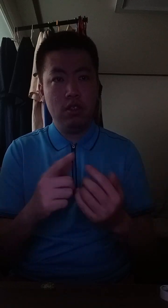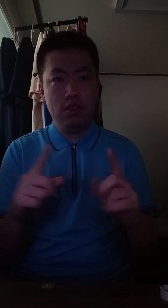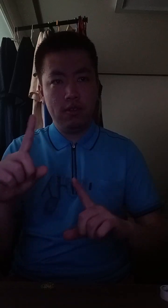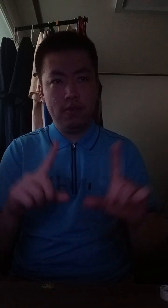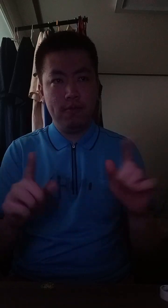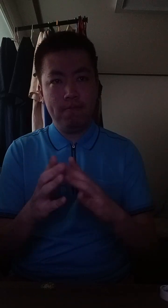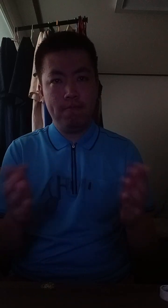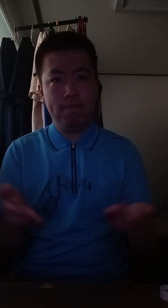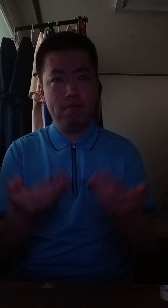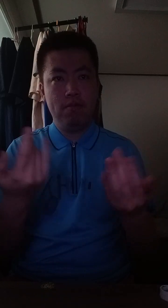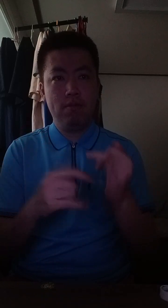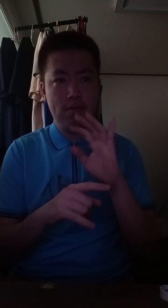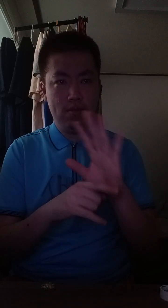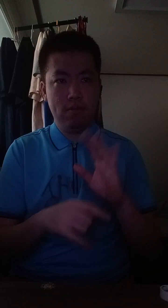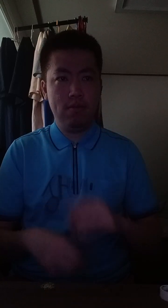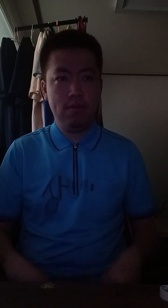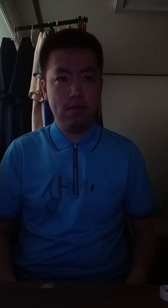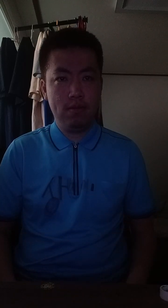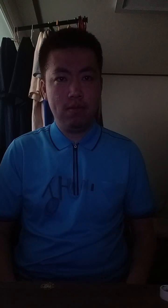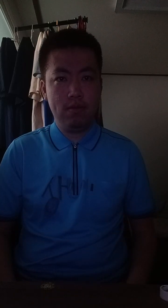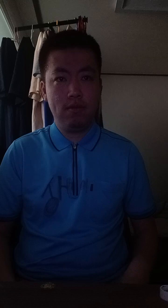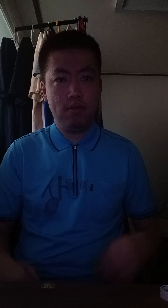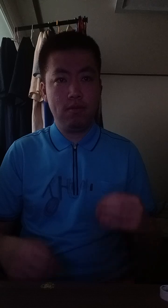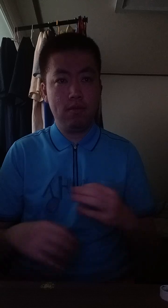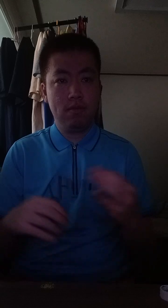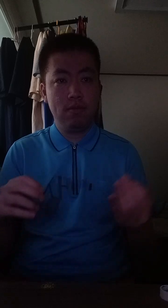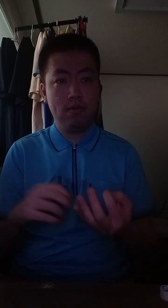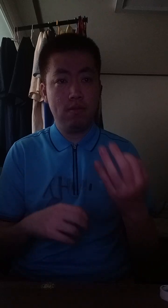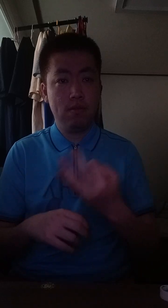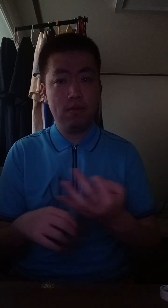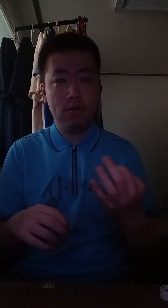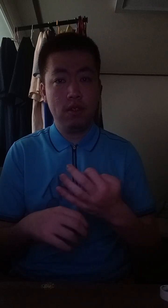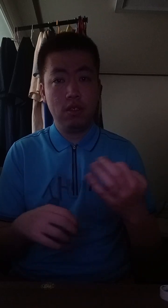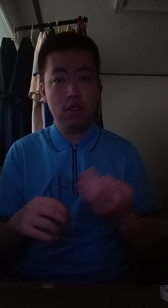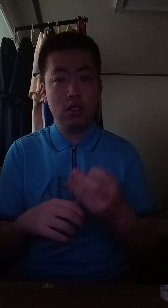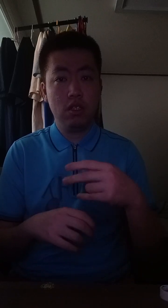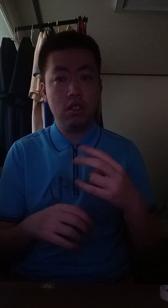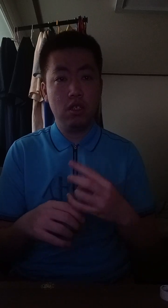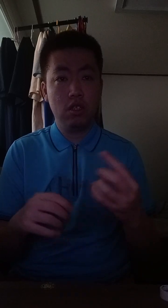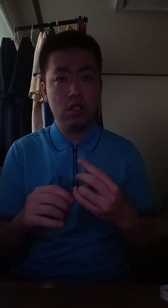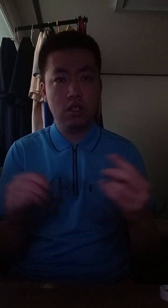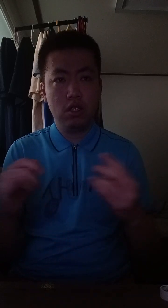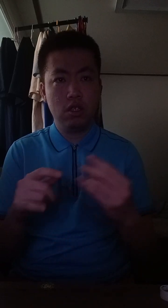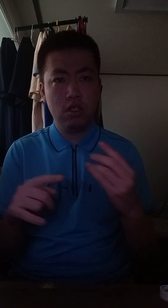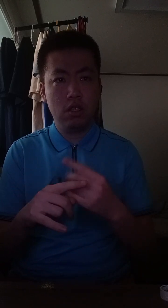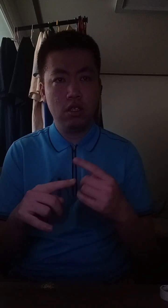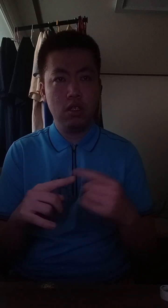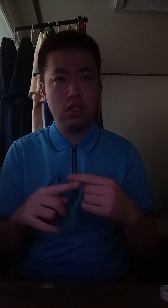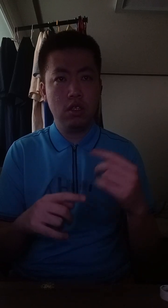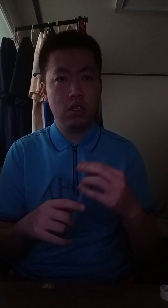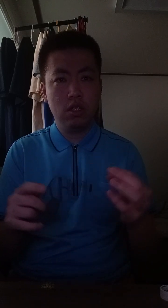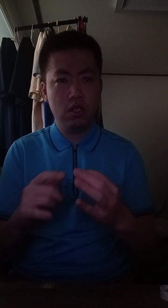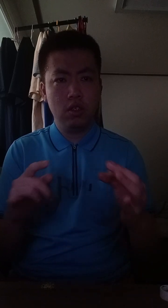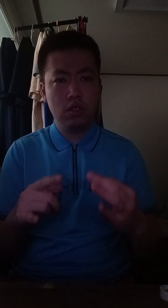괜찮다고 규정돼 있습니다. 하지만 정작 현장에선 지침대로 작업이 이루어지지 않으면서 인명피해로 이어진